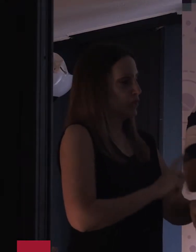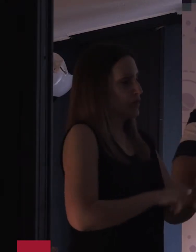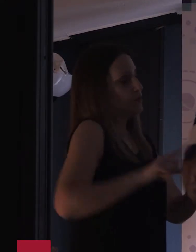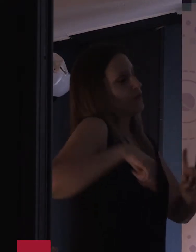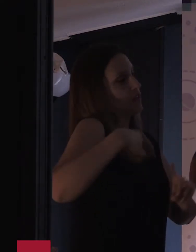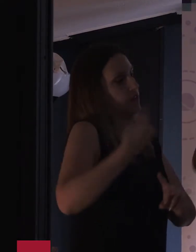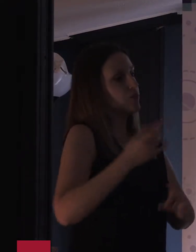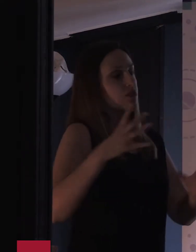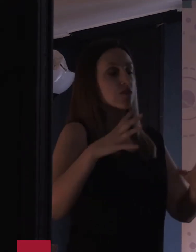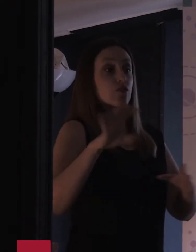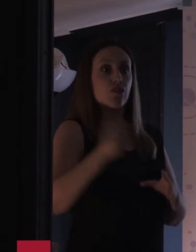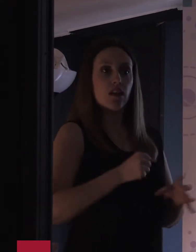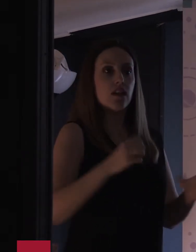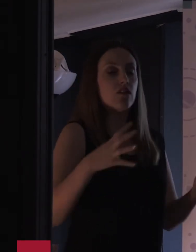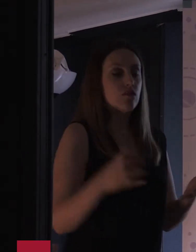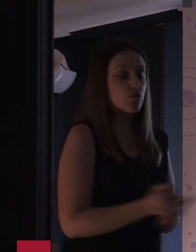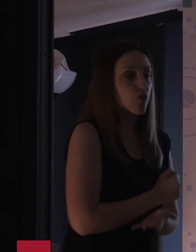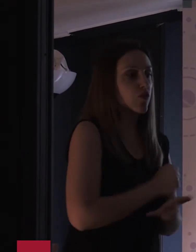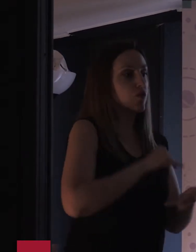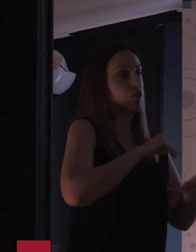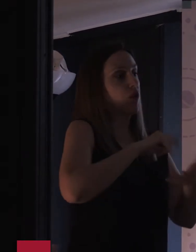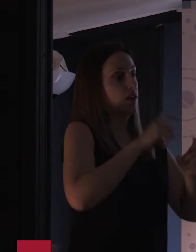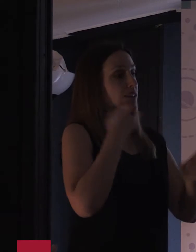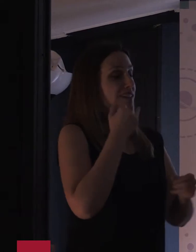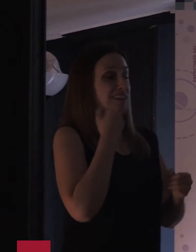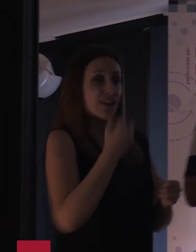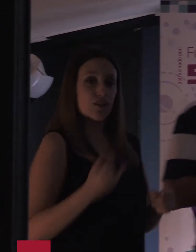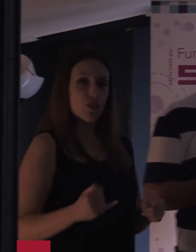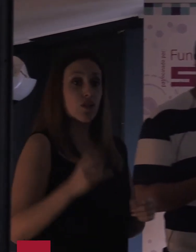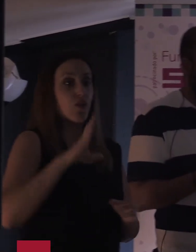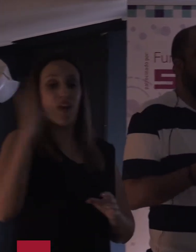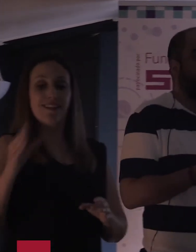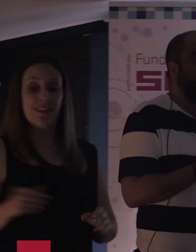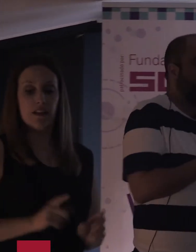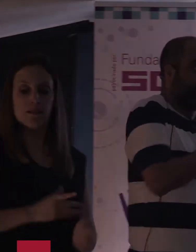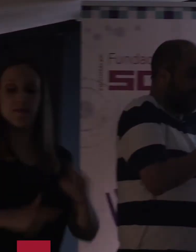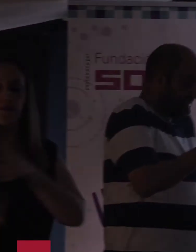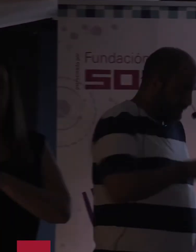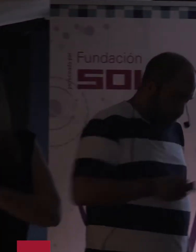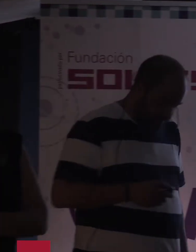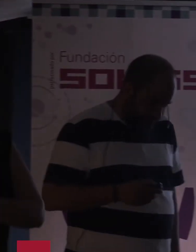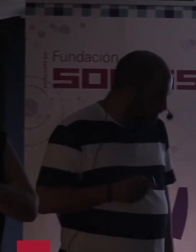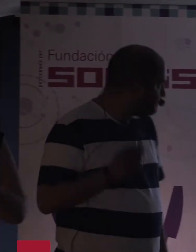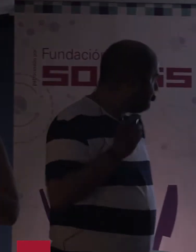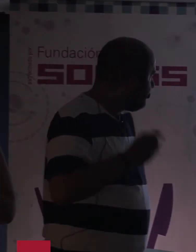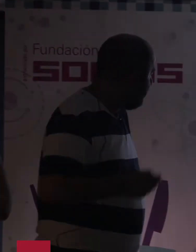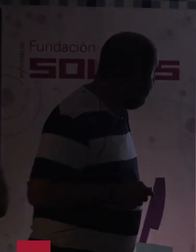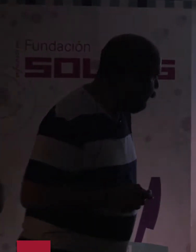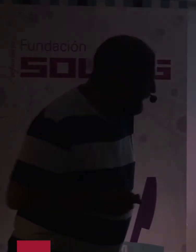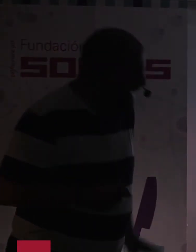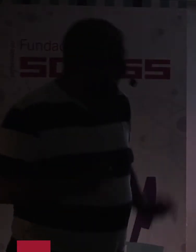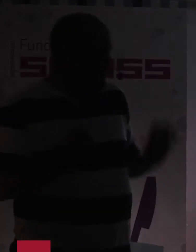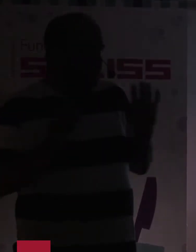de electrónica y demás, llevárnoslo a Italia, montar allí toda la historia y comprobar que funciona, ¿vale? Pero eso es un poco dónde estamos.